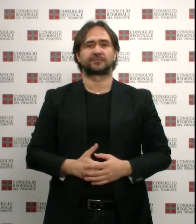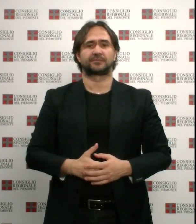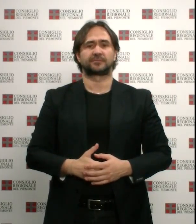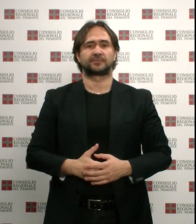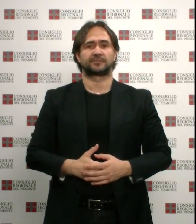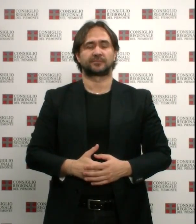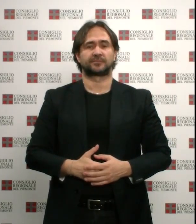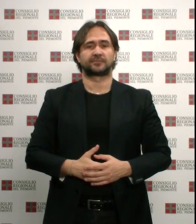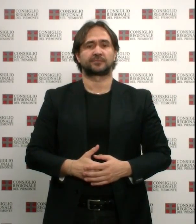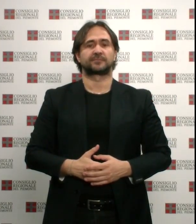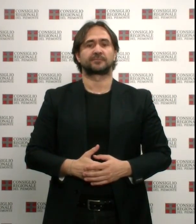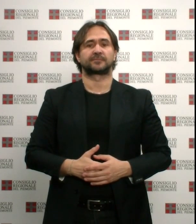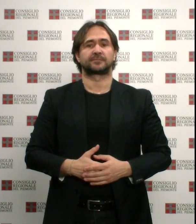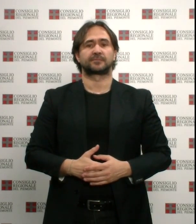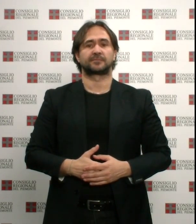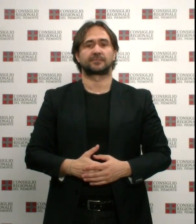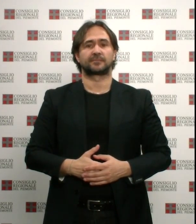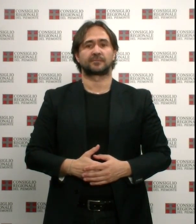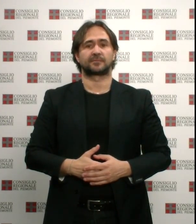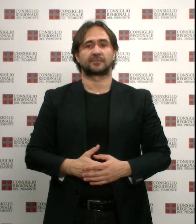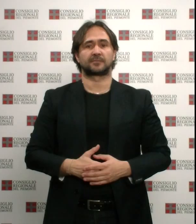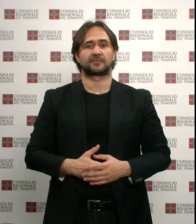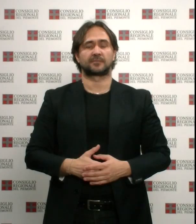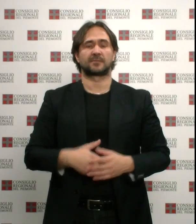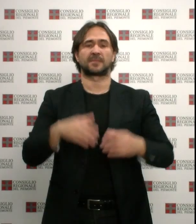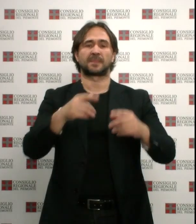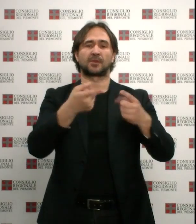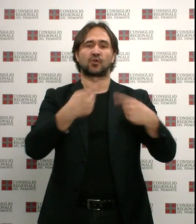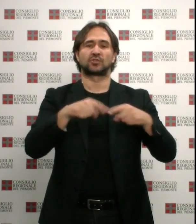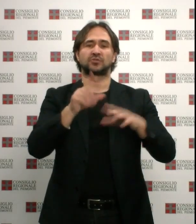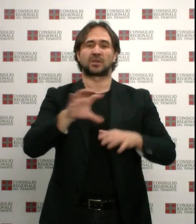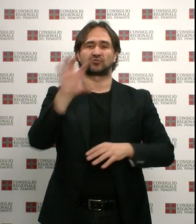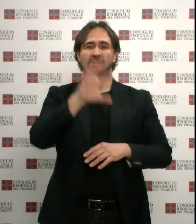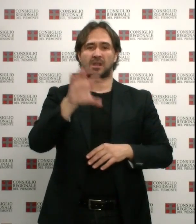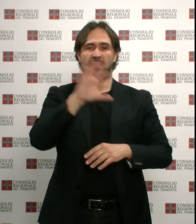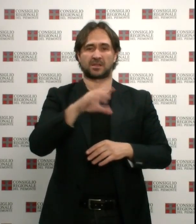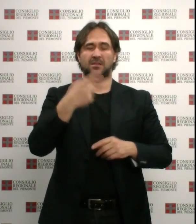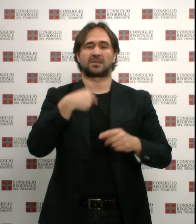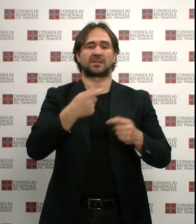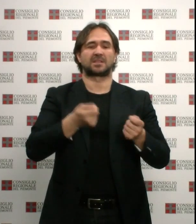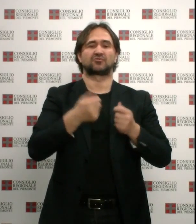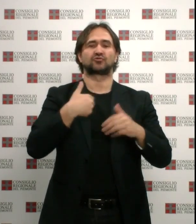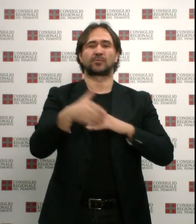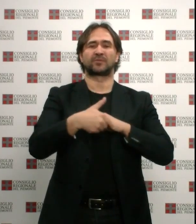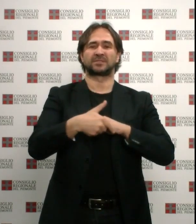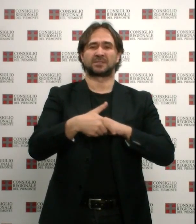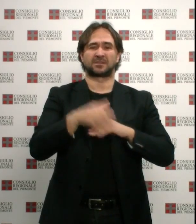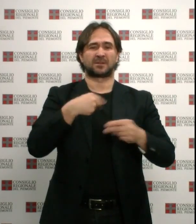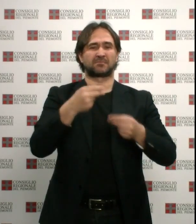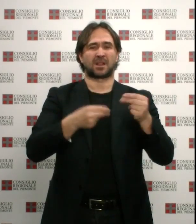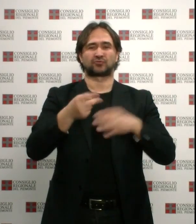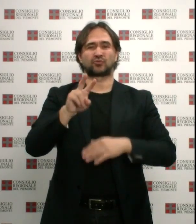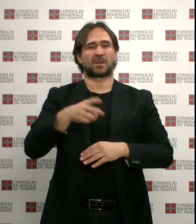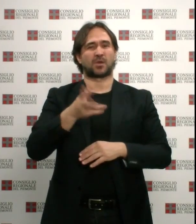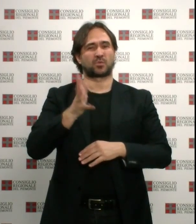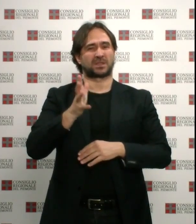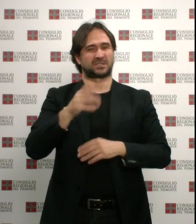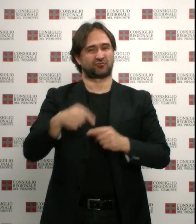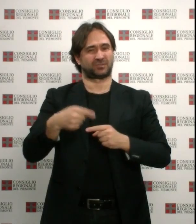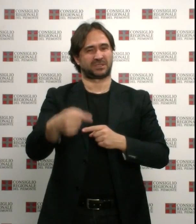organi. In apertura di seduta il difensore civico ha svolto la relazione sull'attività del 2014, cui è seguito un